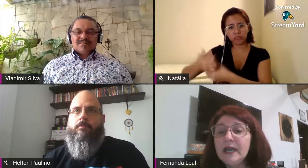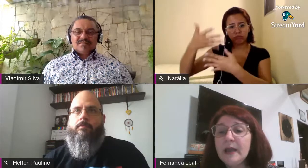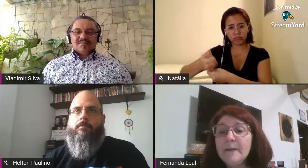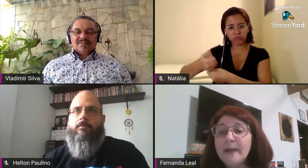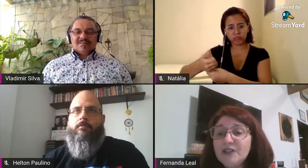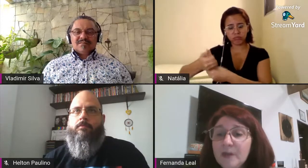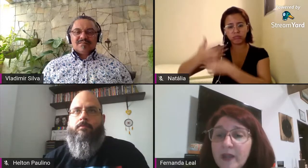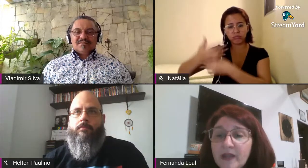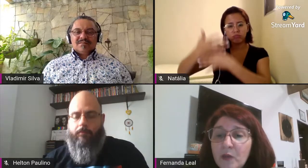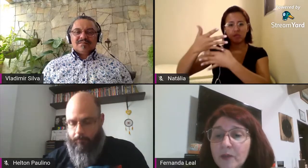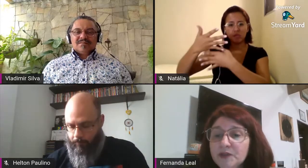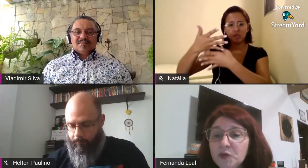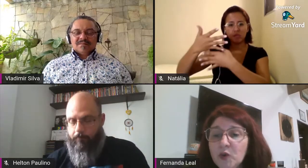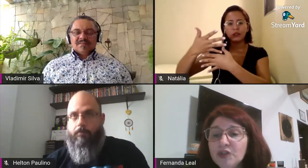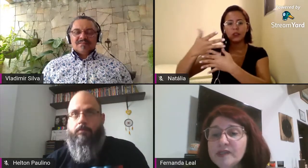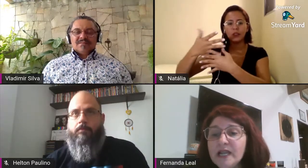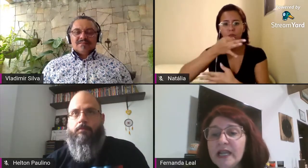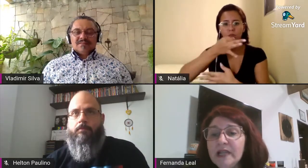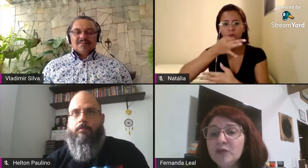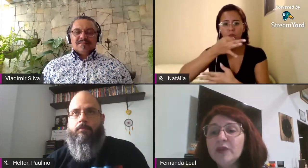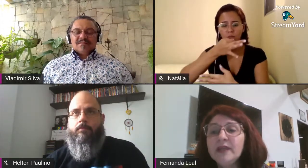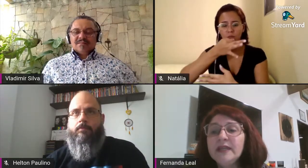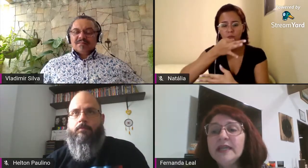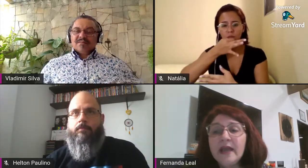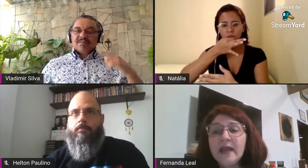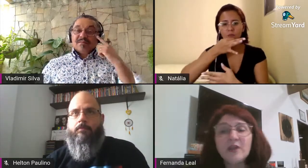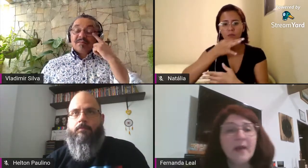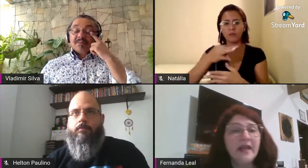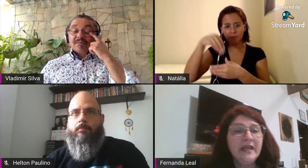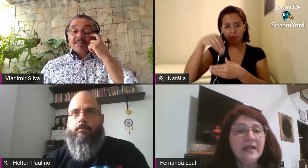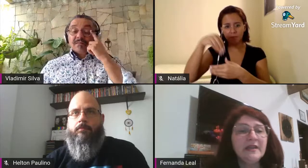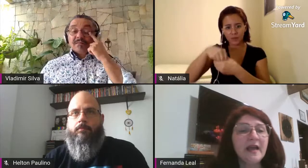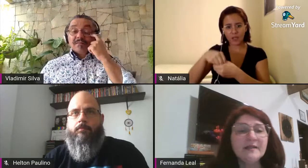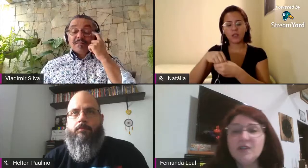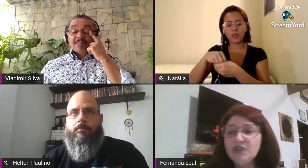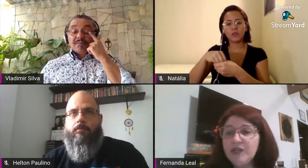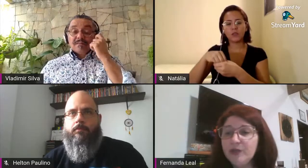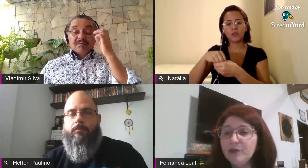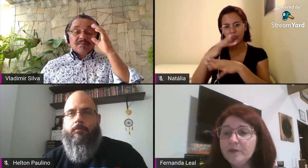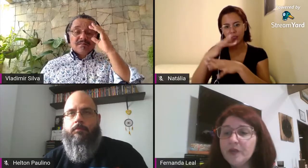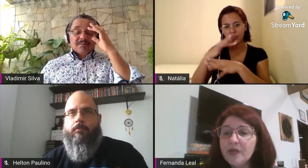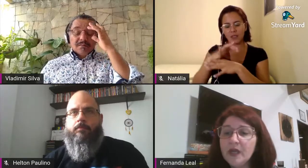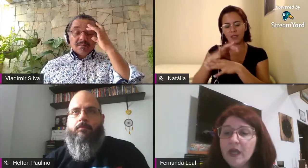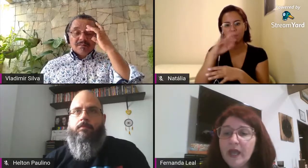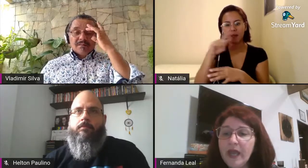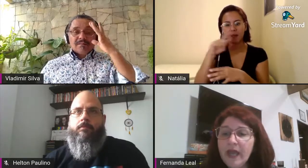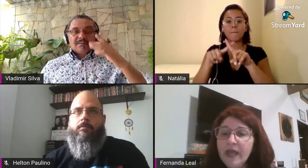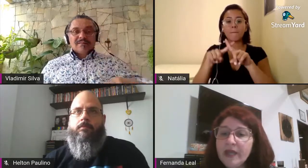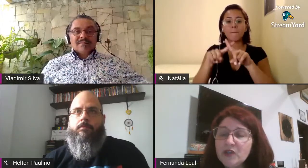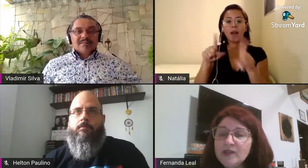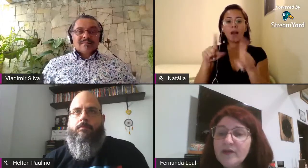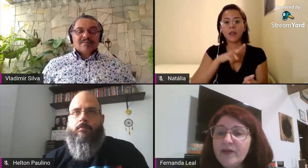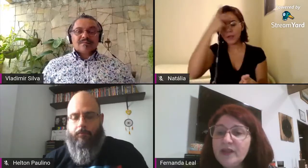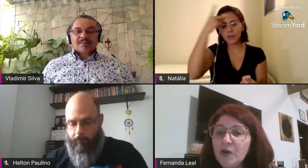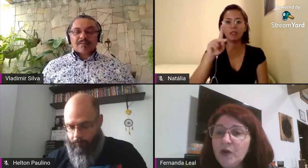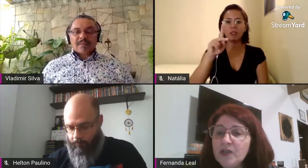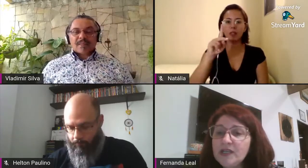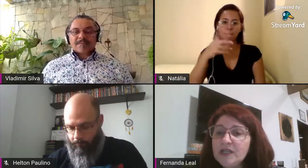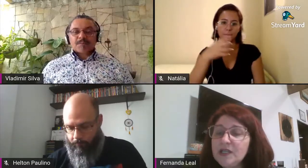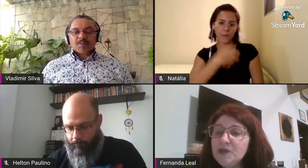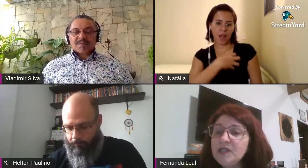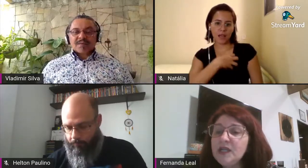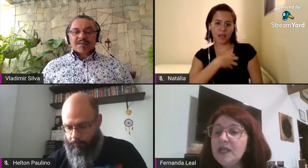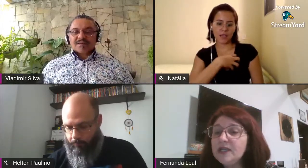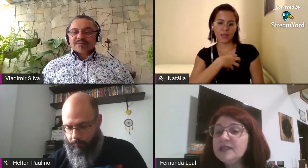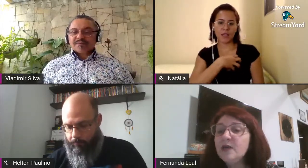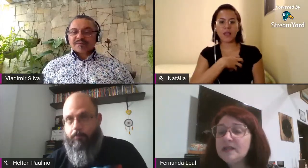Grande, mas também tem uma pessoa, Joselito, né, de Ilhéus, da Bahia, que está assistindo. É, Josafá de Oroz, ele